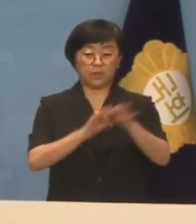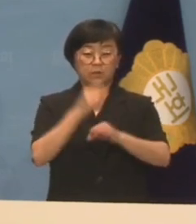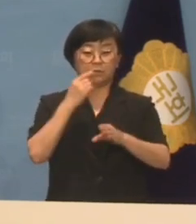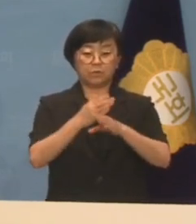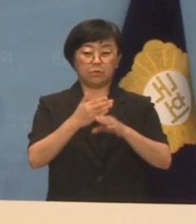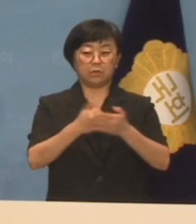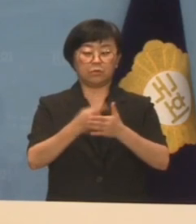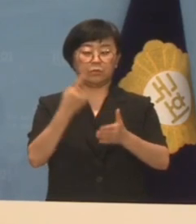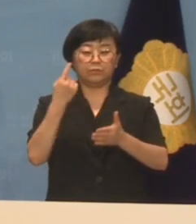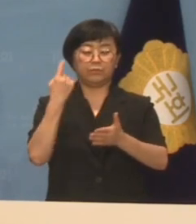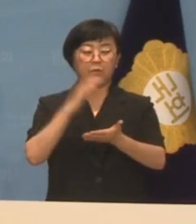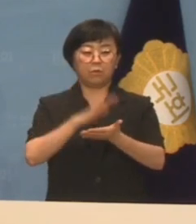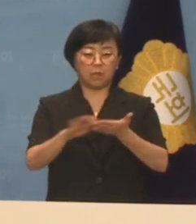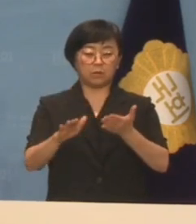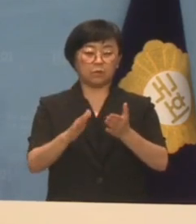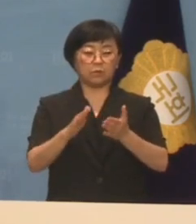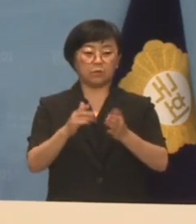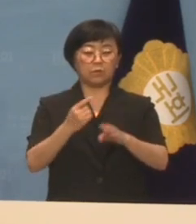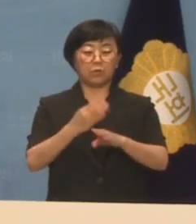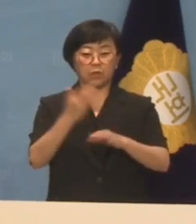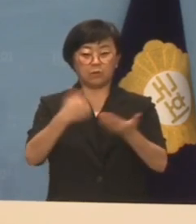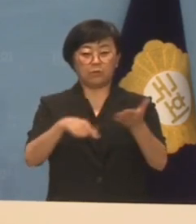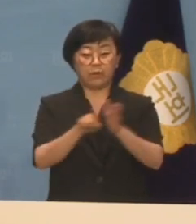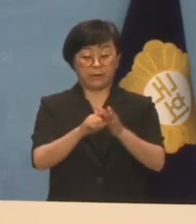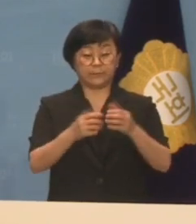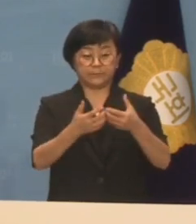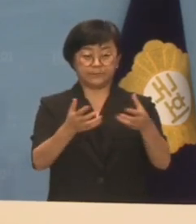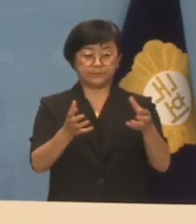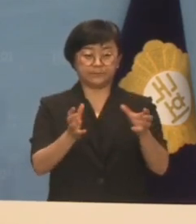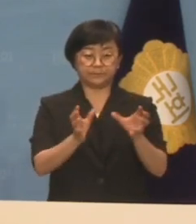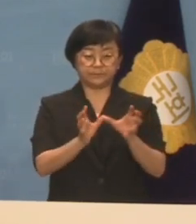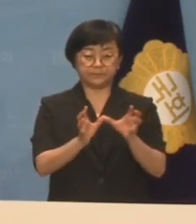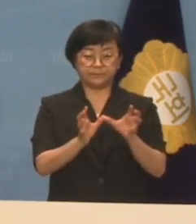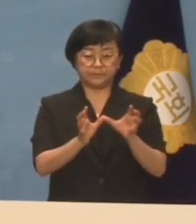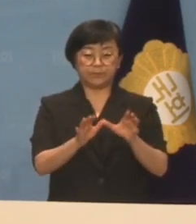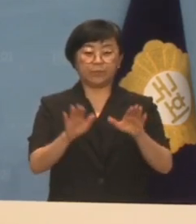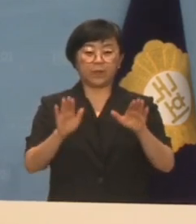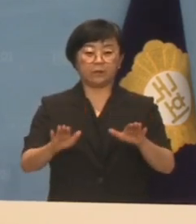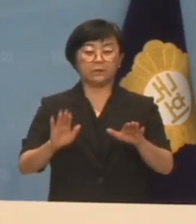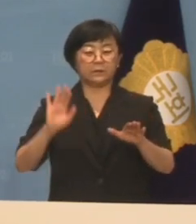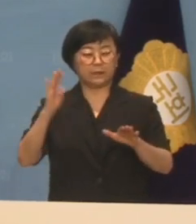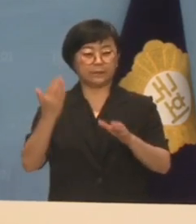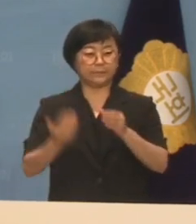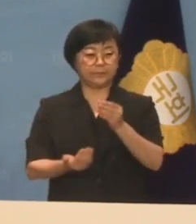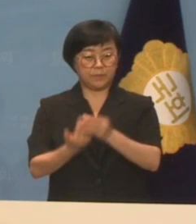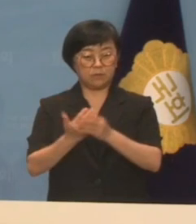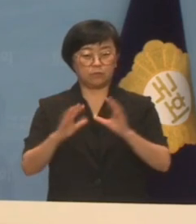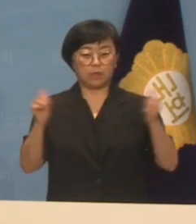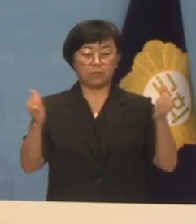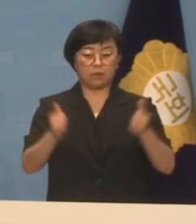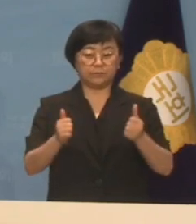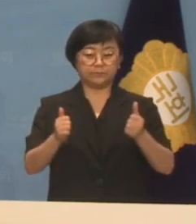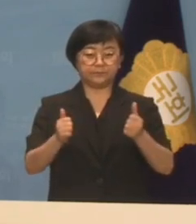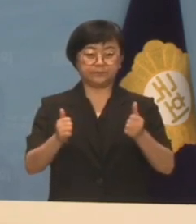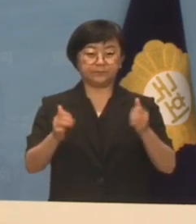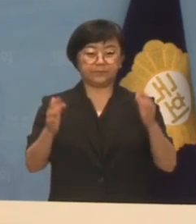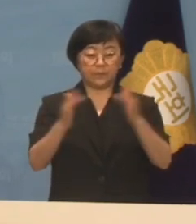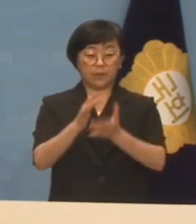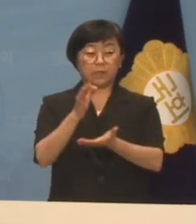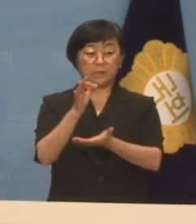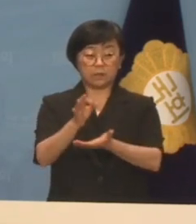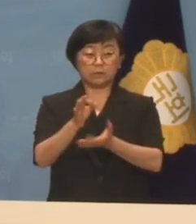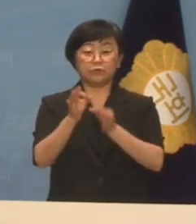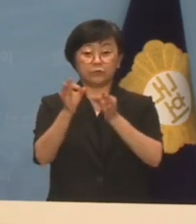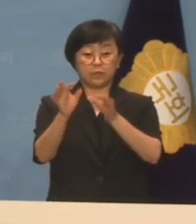민주화와 평화 통일을 위한 국민연대 이하 민평련입니다. 민평련은 최근 논란이 불거진 국회의원의